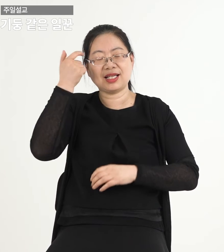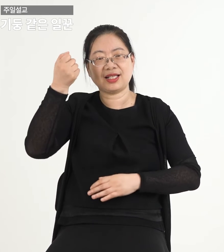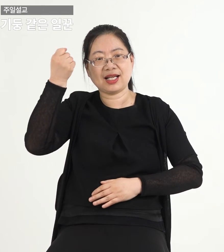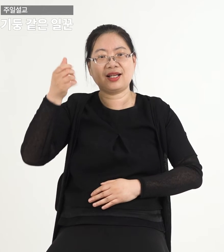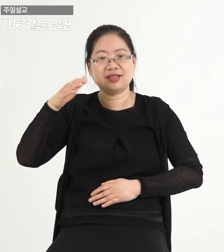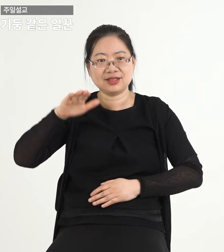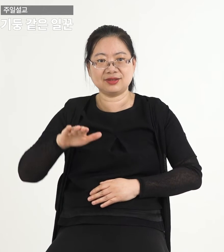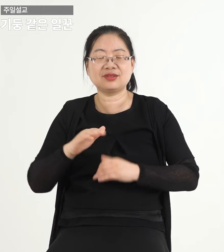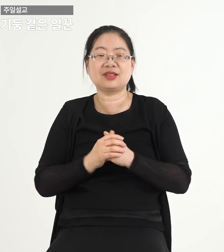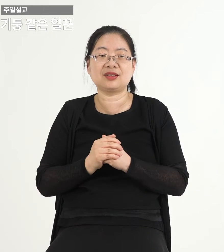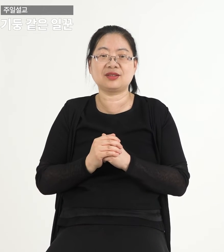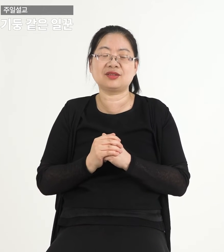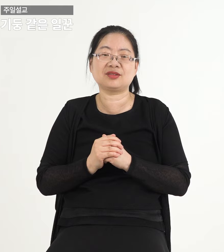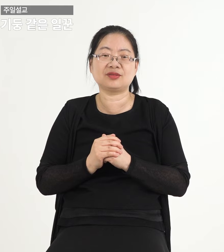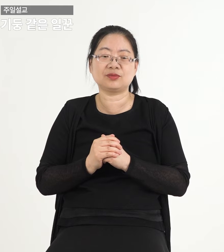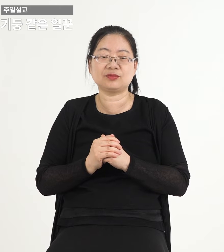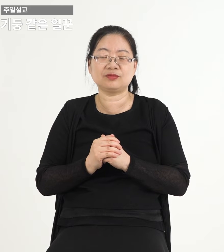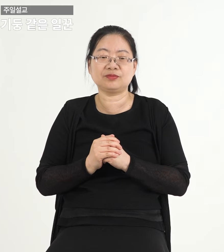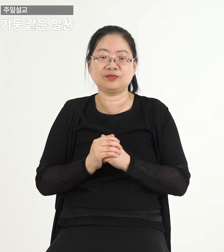여길지라도